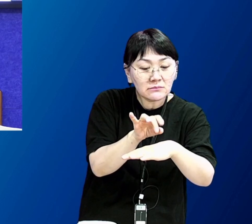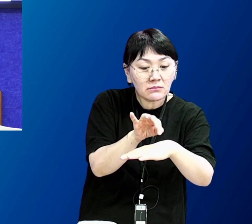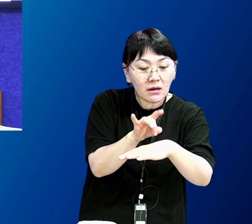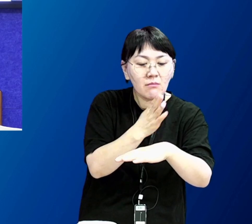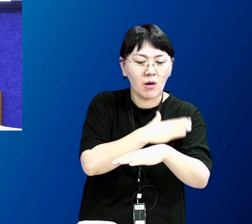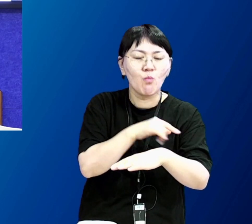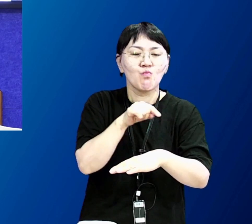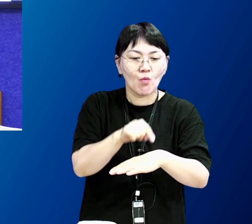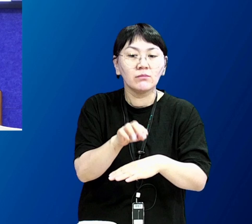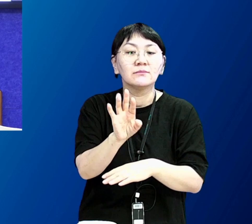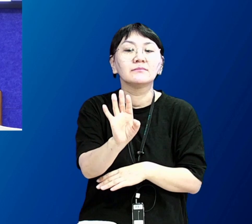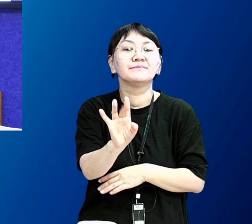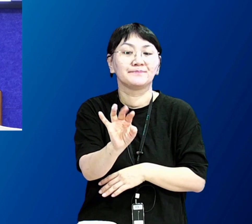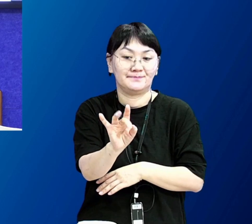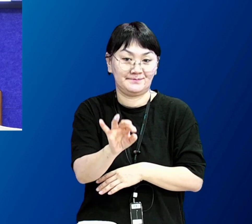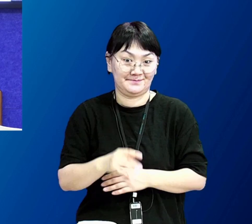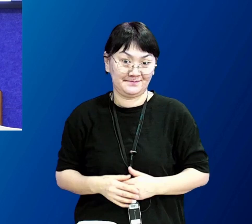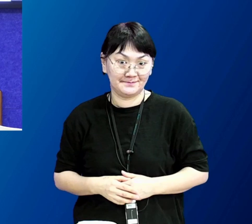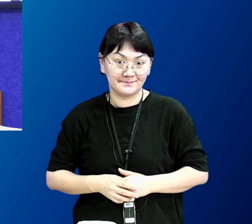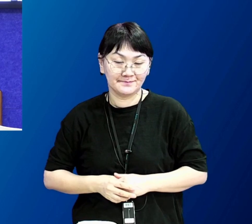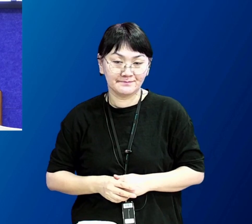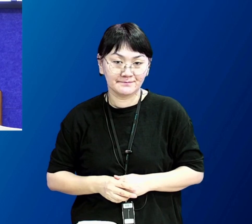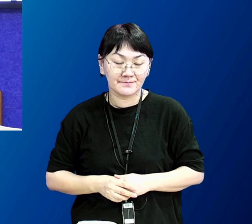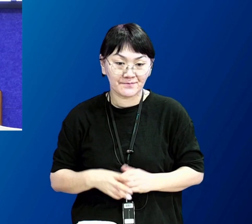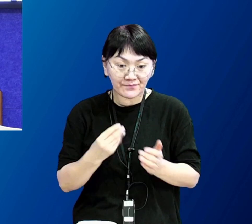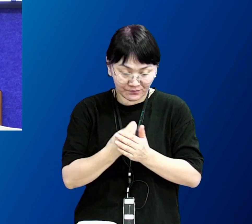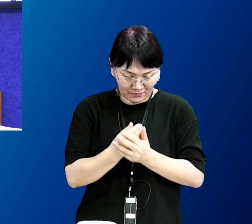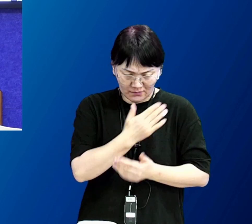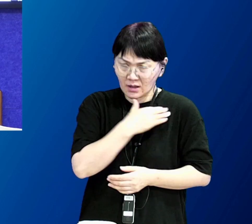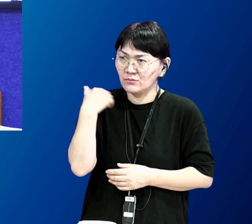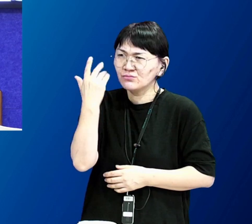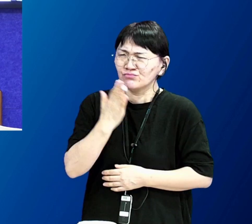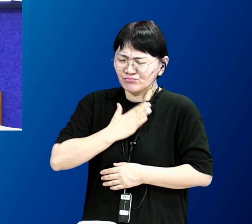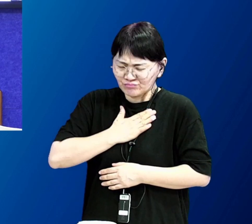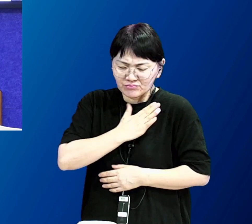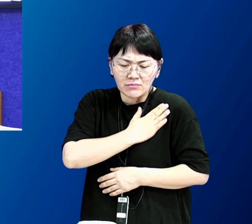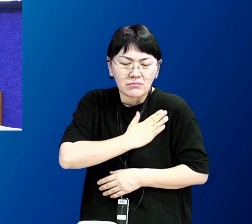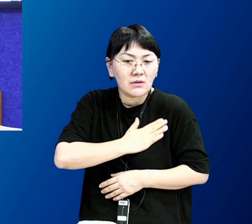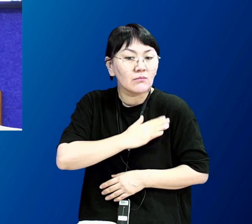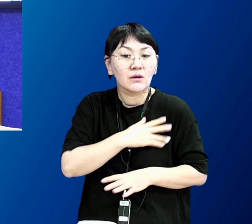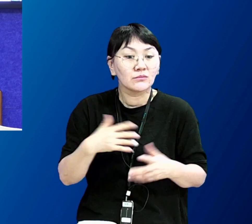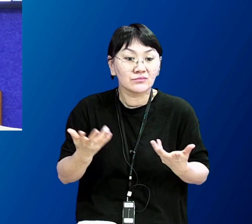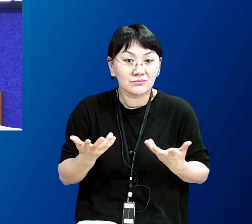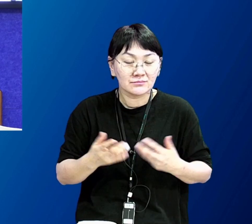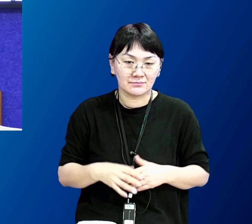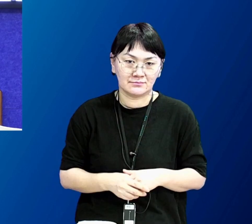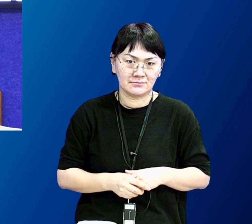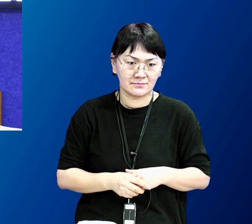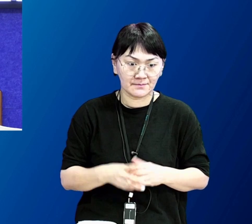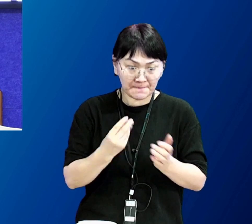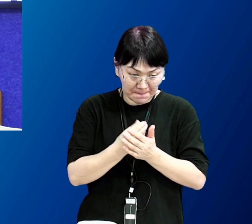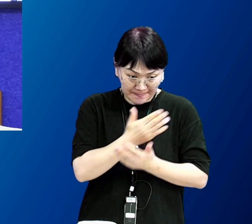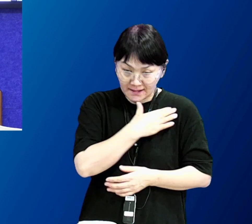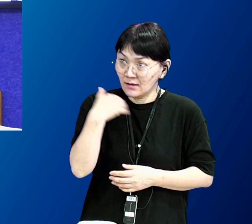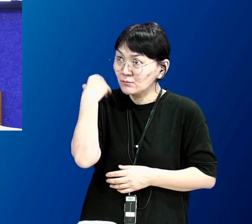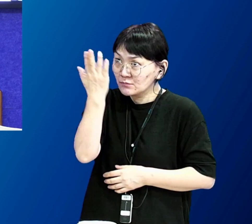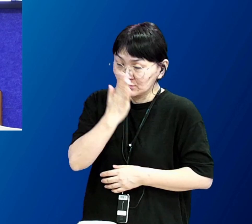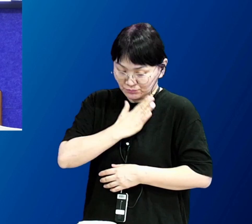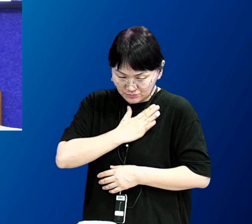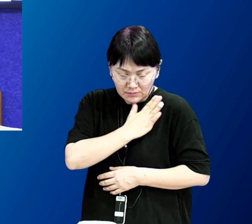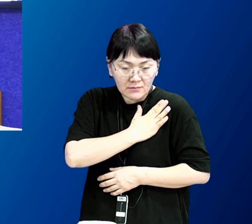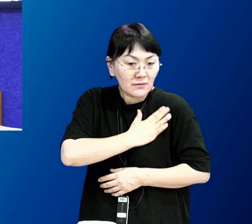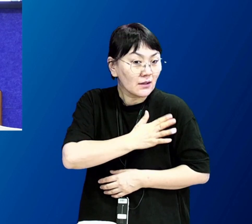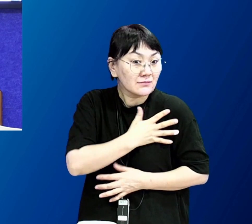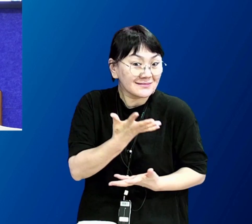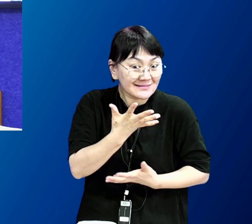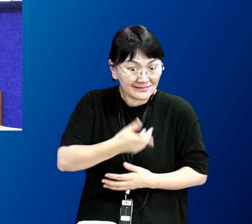За, 1-р нь эзнийг хүн хайрлнаа гэдэг нь эзнийг хайрлж байгаа тэр үн 1-р